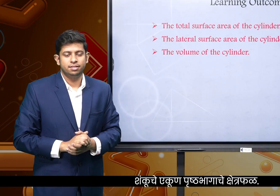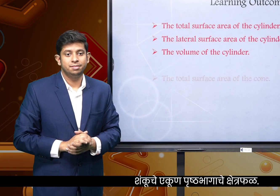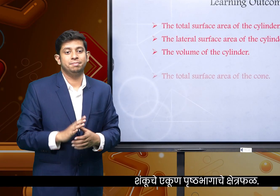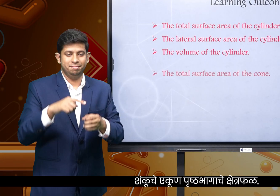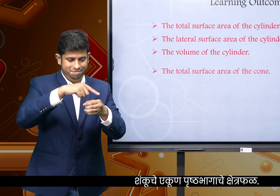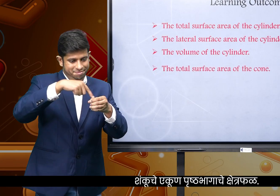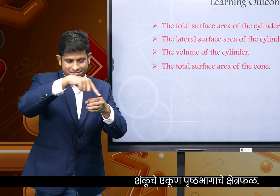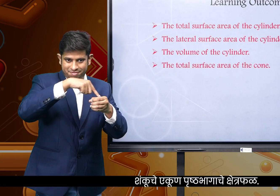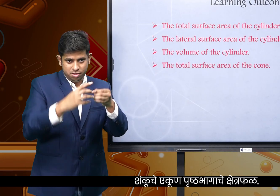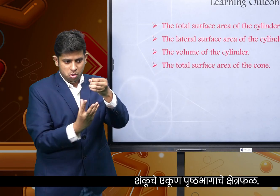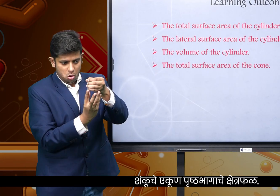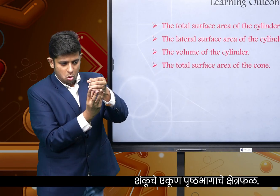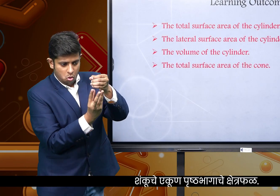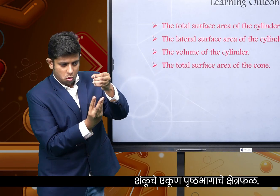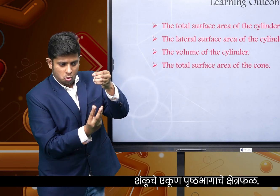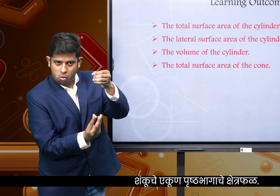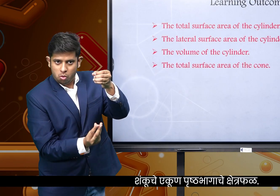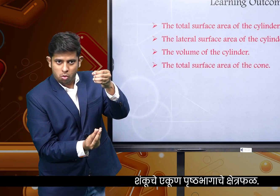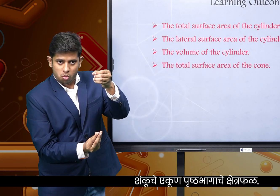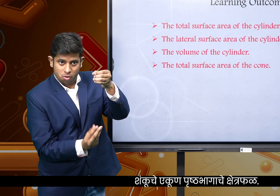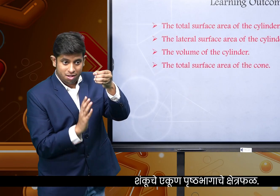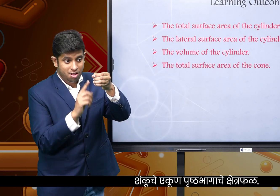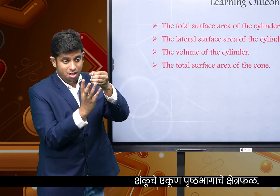शंकूचे एकूण पृष्ठभागाचे क्षेत्रफळ,